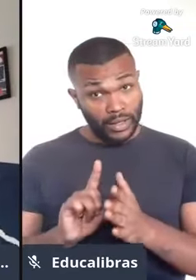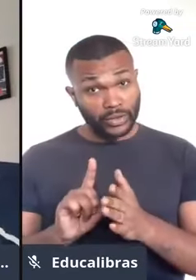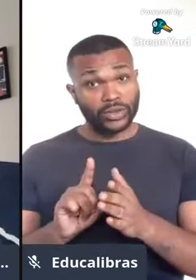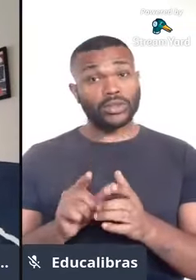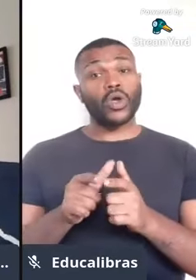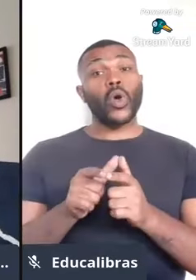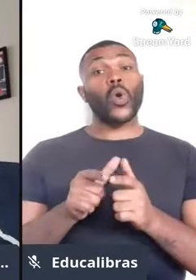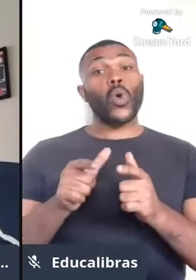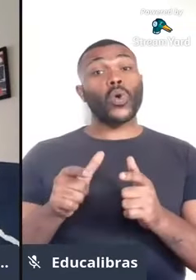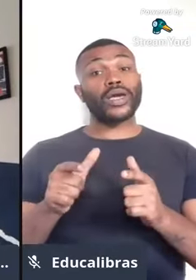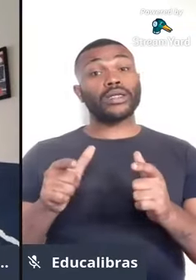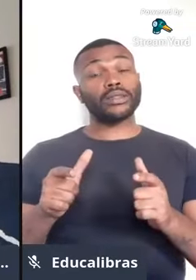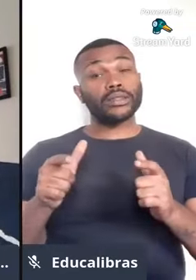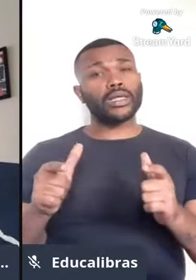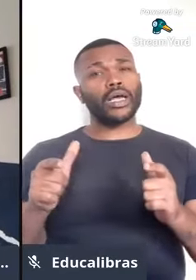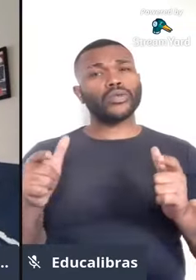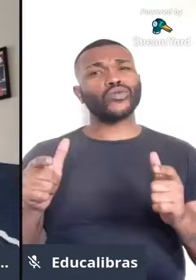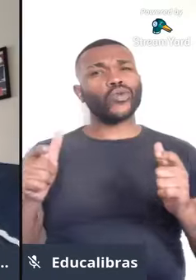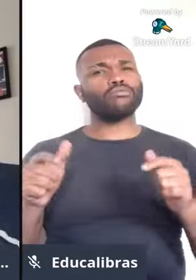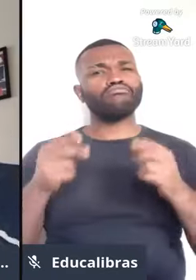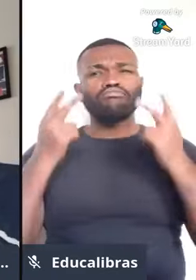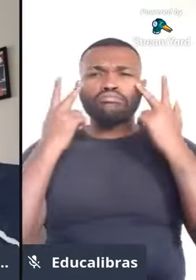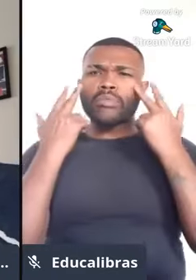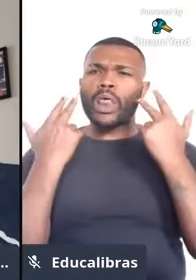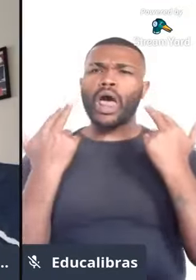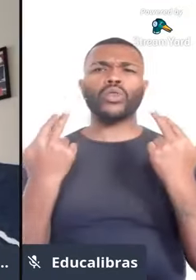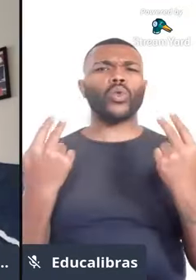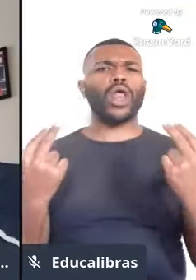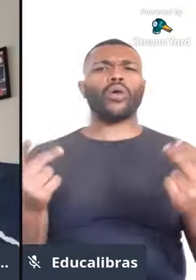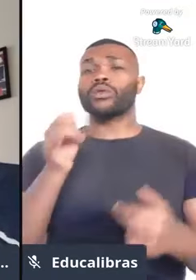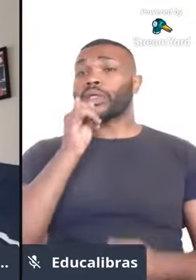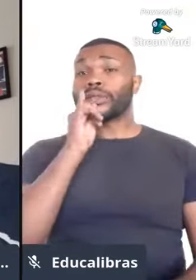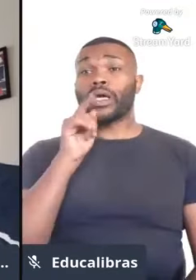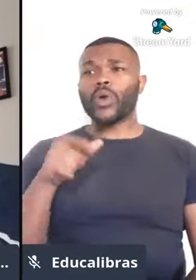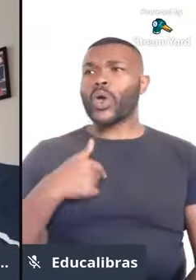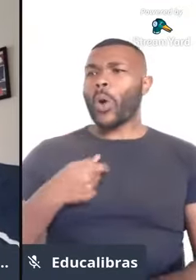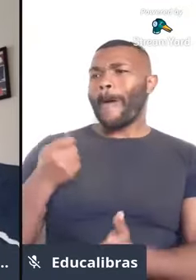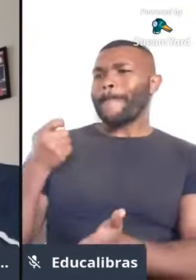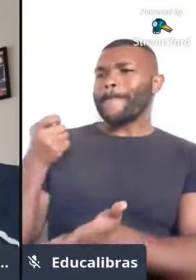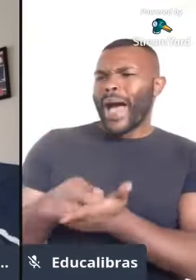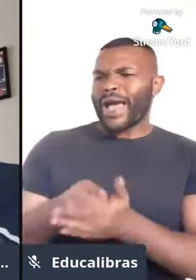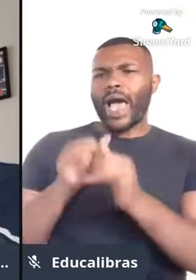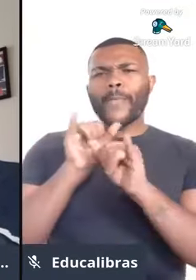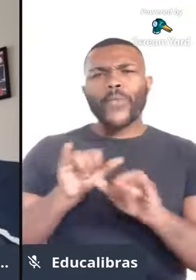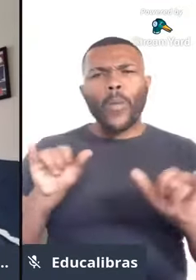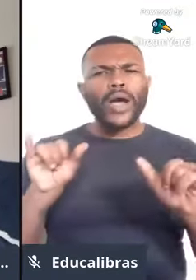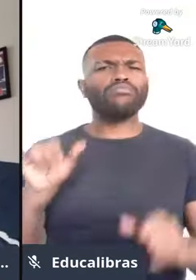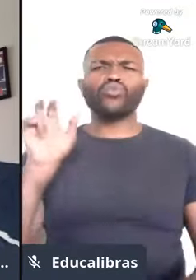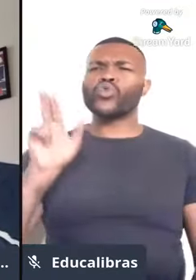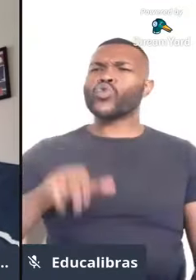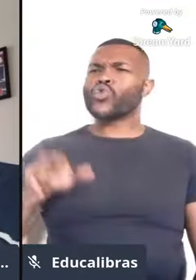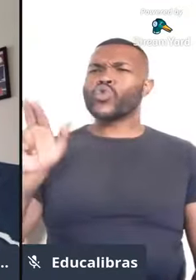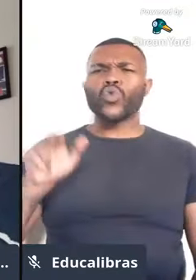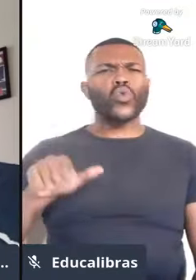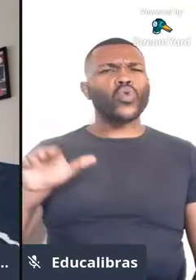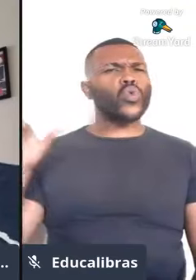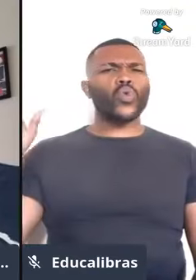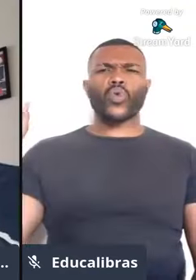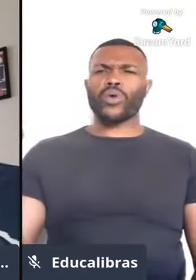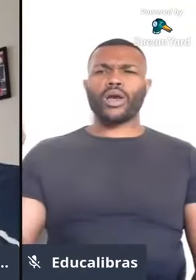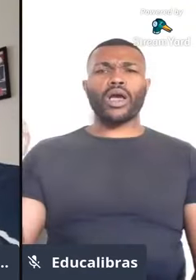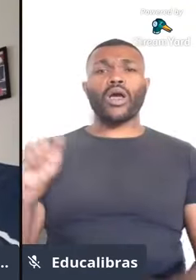orgânica. Eu nunca impulsionei nada, eu nunca paguei propaganda em lugar nenhum, até porque o meu blog não dá dinheiro